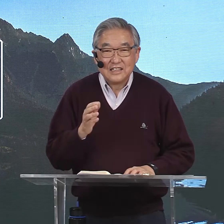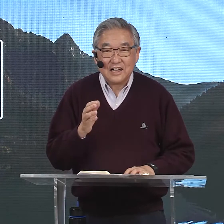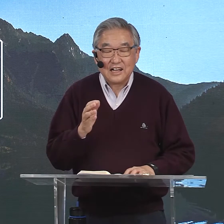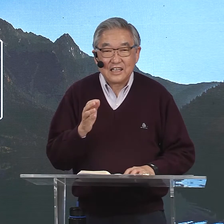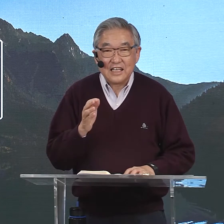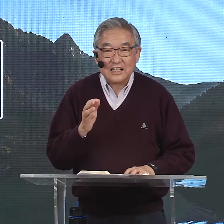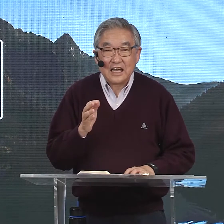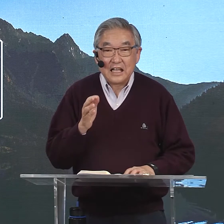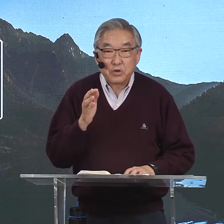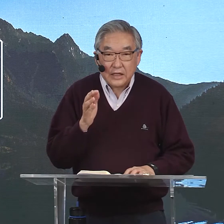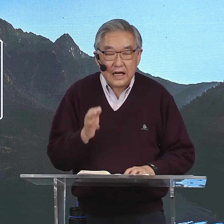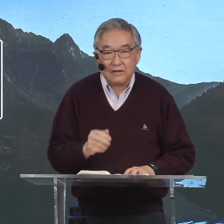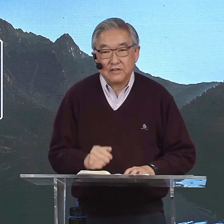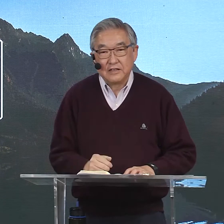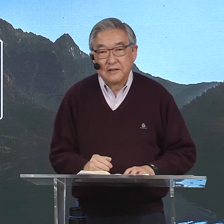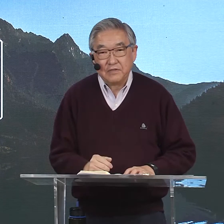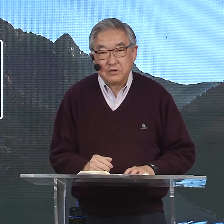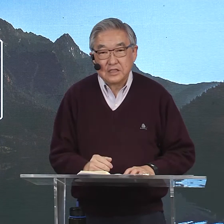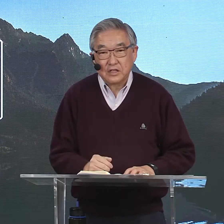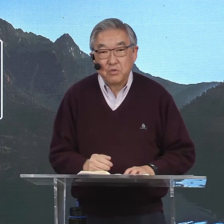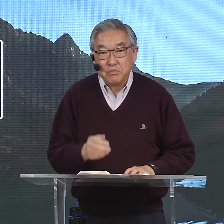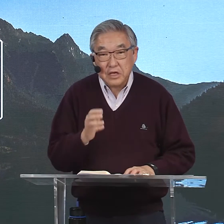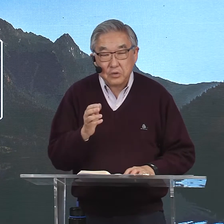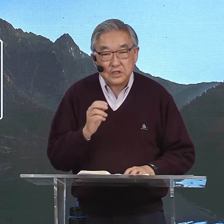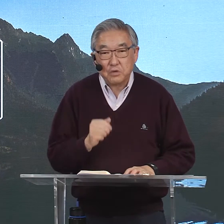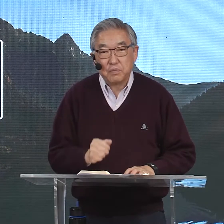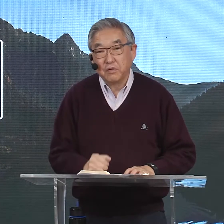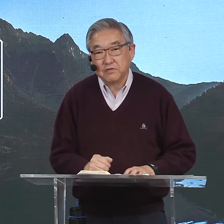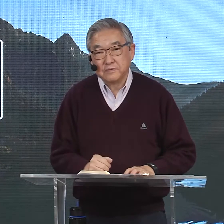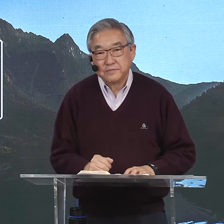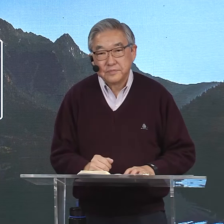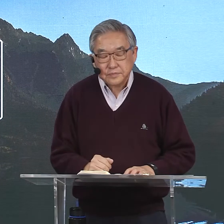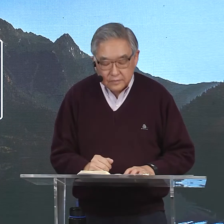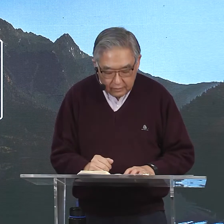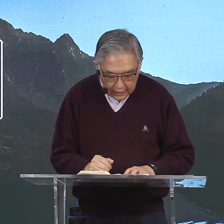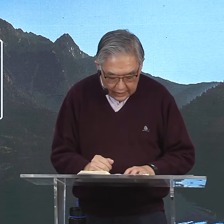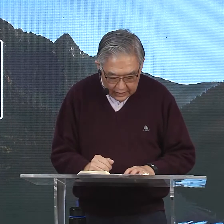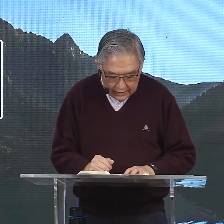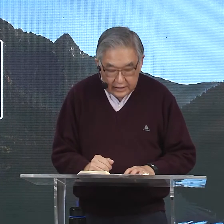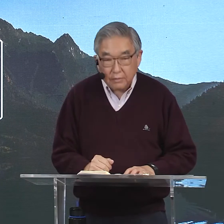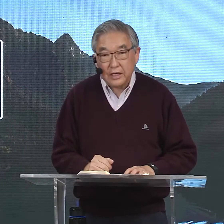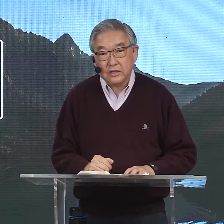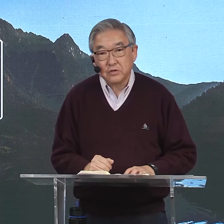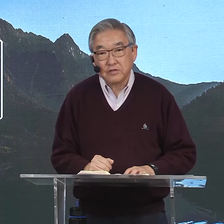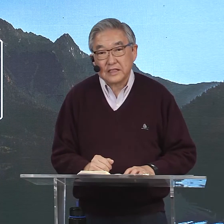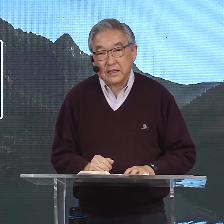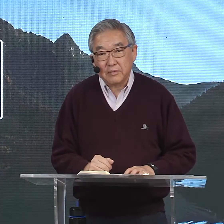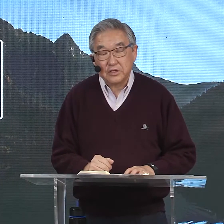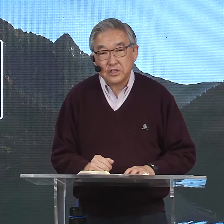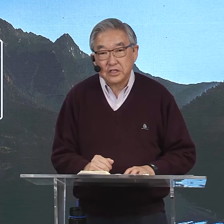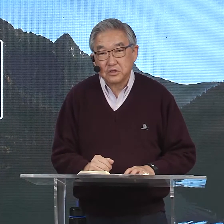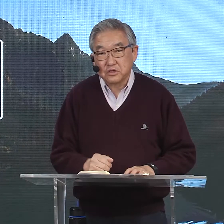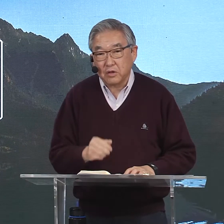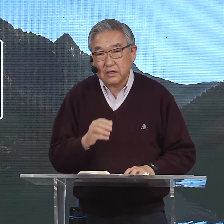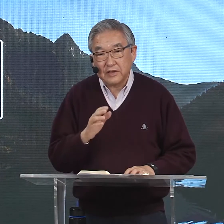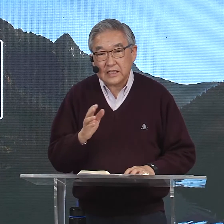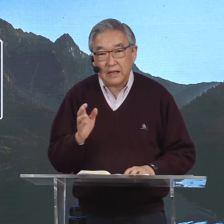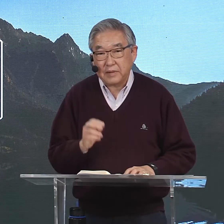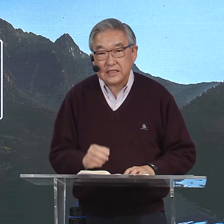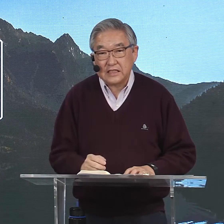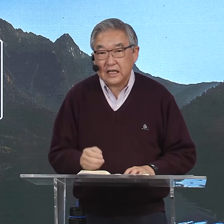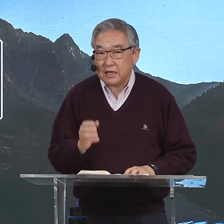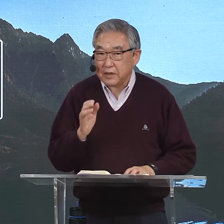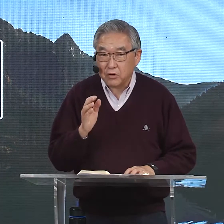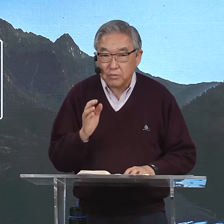aqueles aqui de quem de cuidava deus comia com seu povo ah e também no novo testamento de jesus